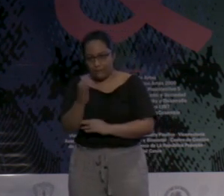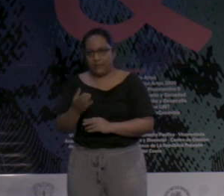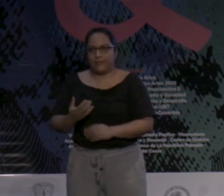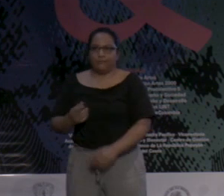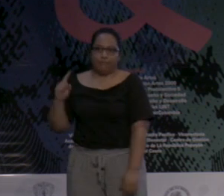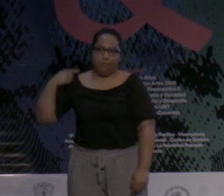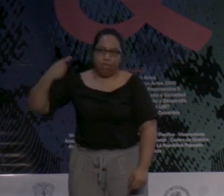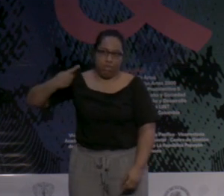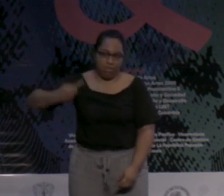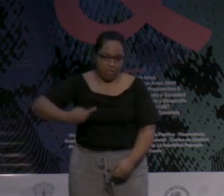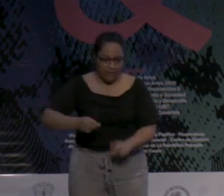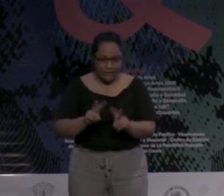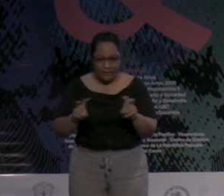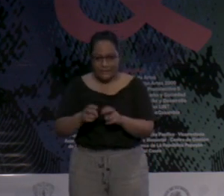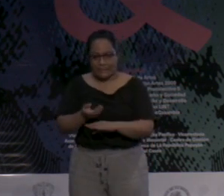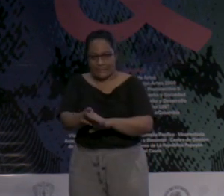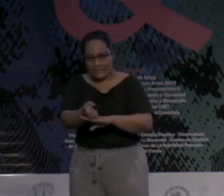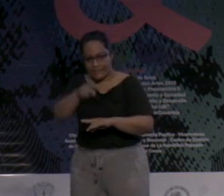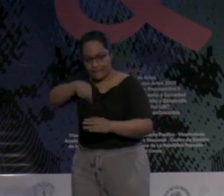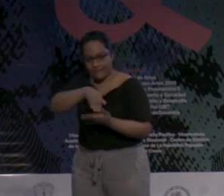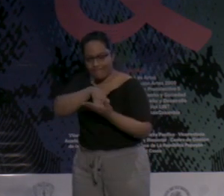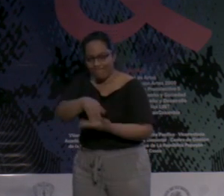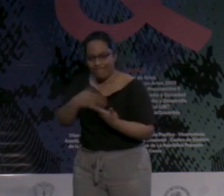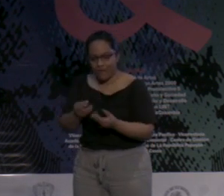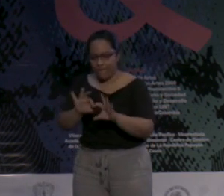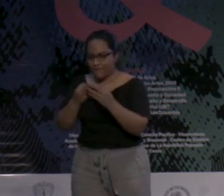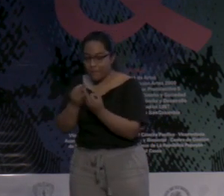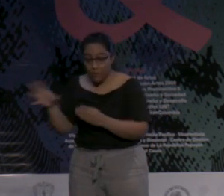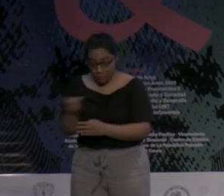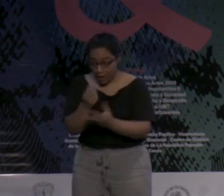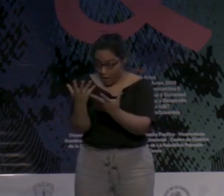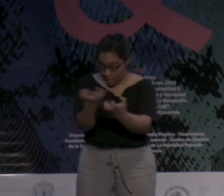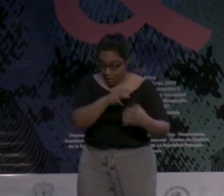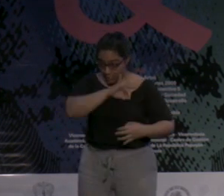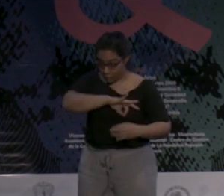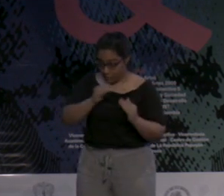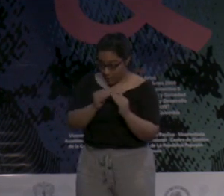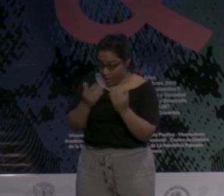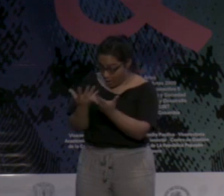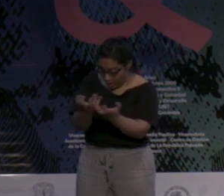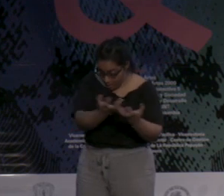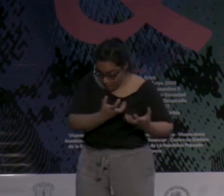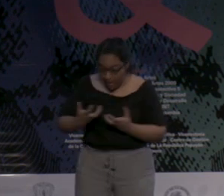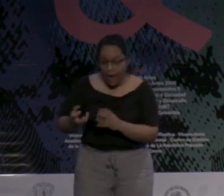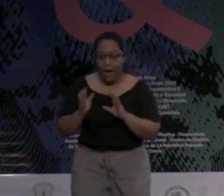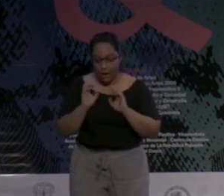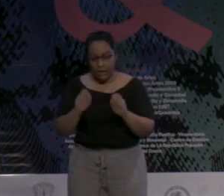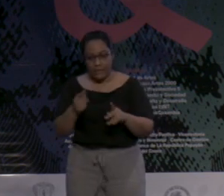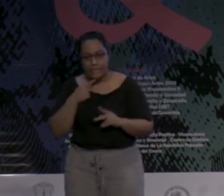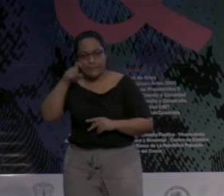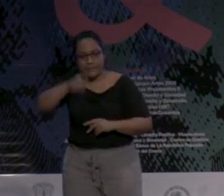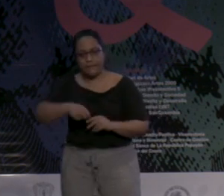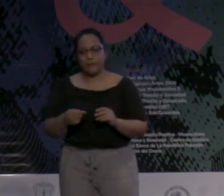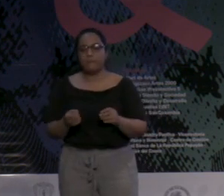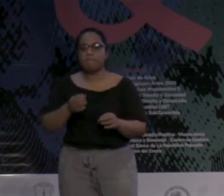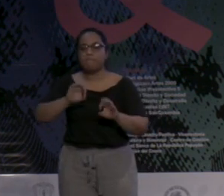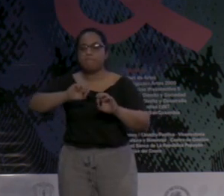Gaviria, plantean una exigencia importante para todas las familias que quieran acceder a subsidios de vivienda, y es que deben